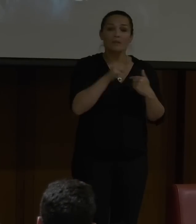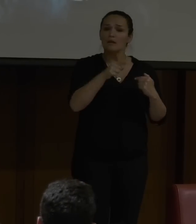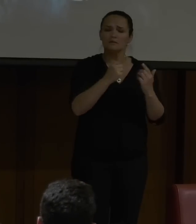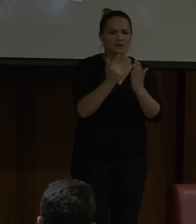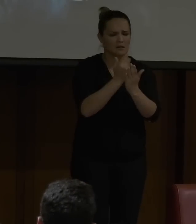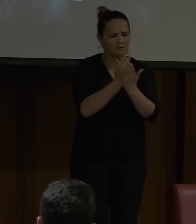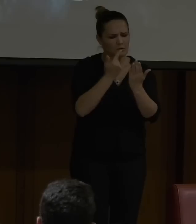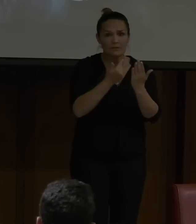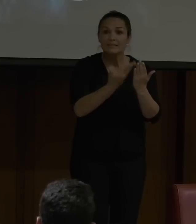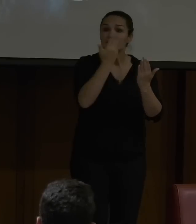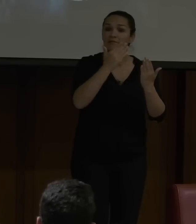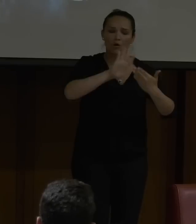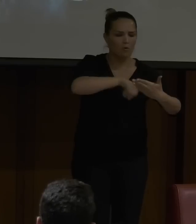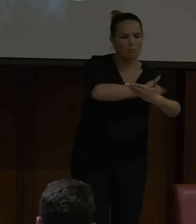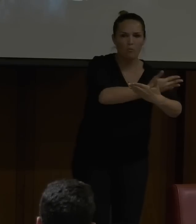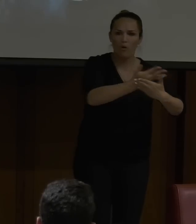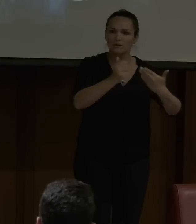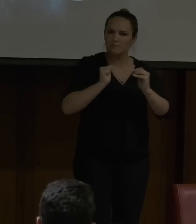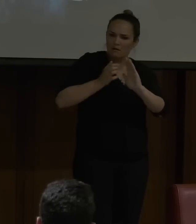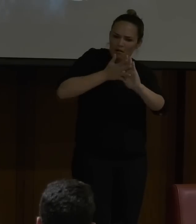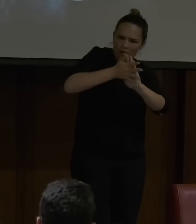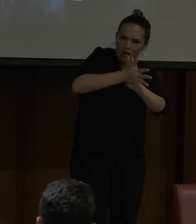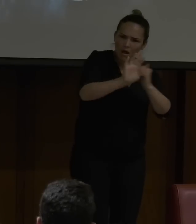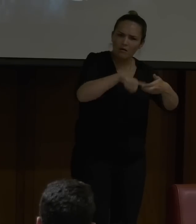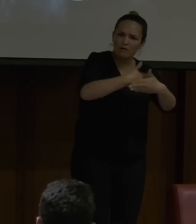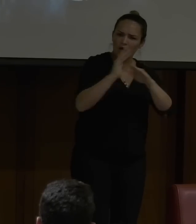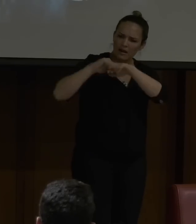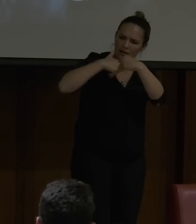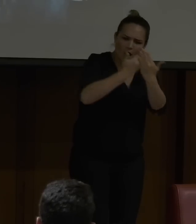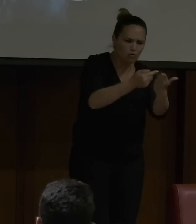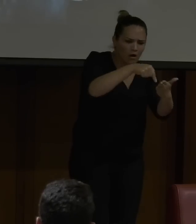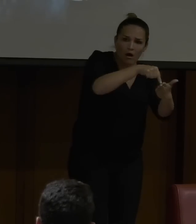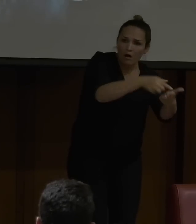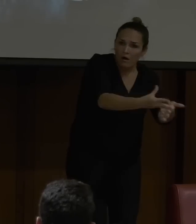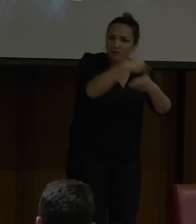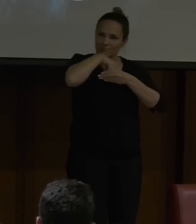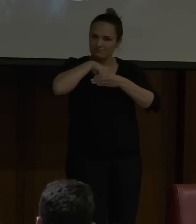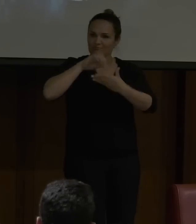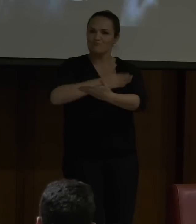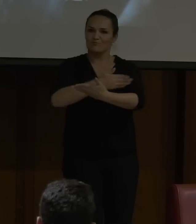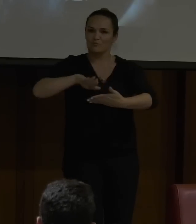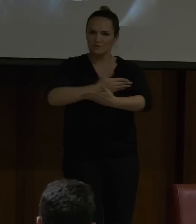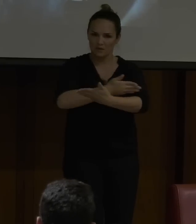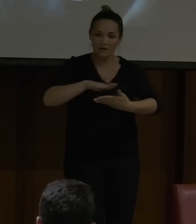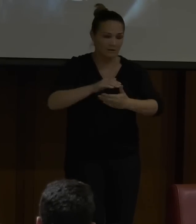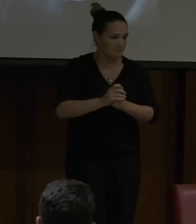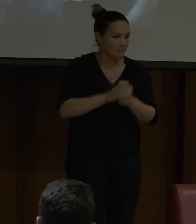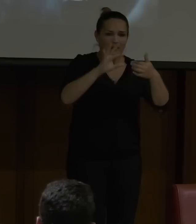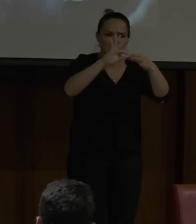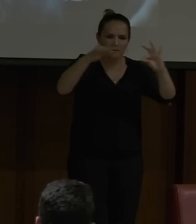llama mucho la atención la poesía, y creo que este es uno de los que tiene los versos más bellos, junto con el que sigue tal